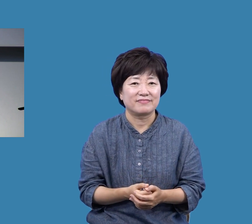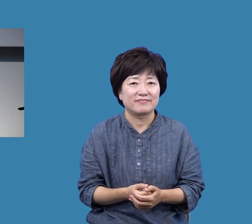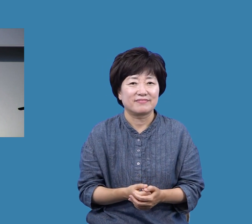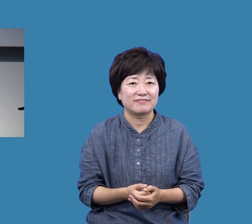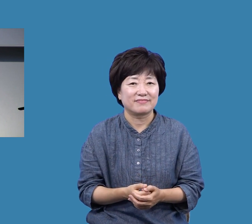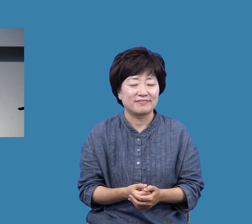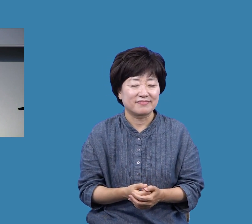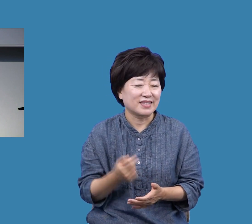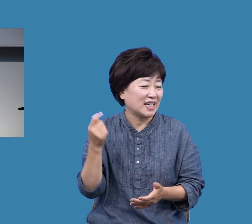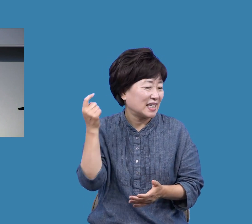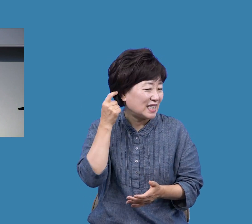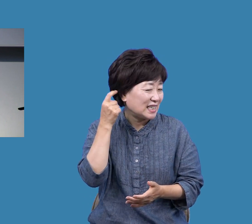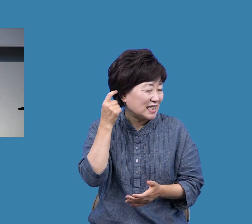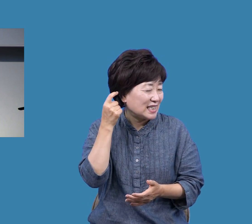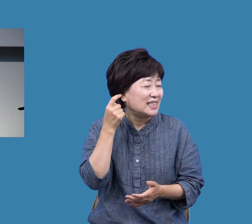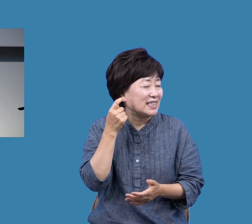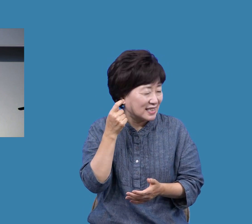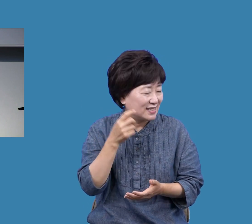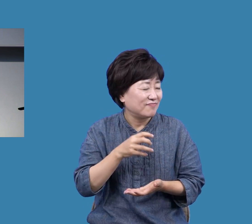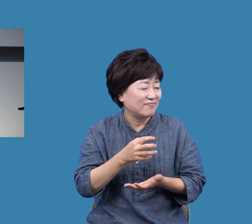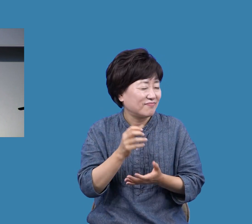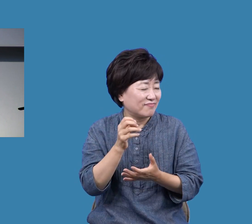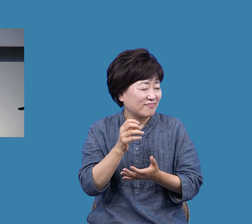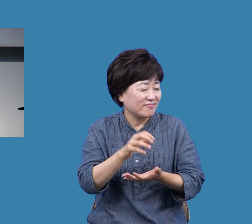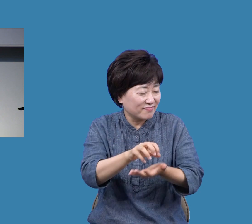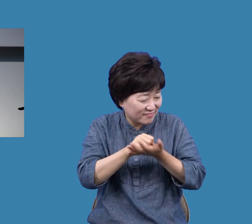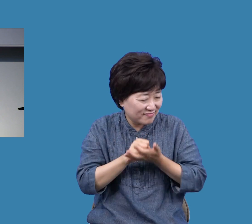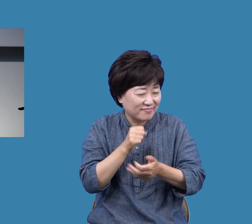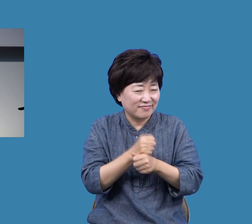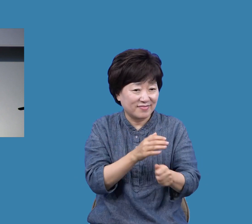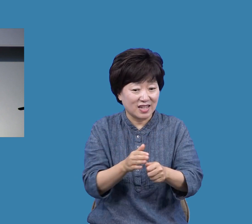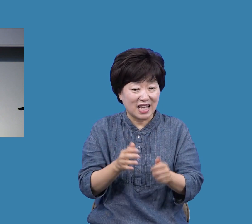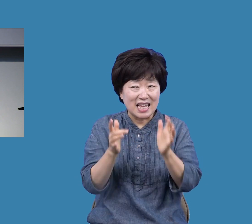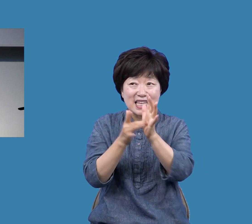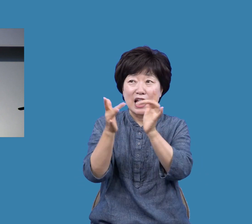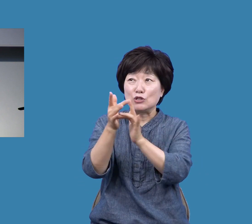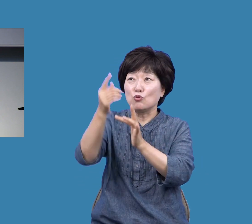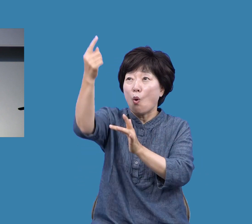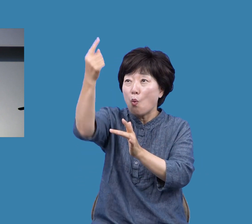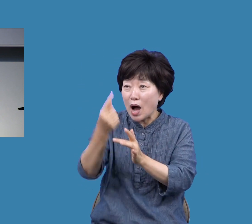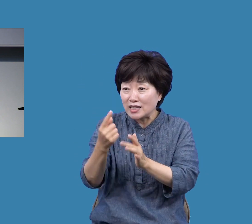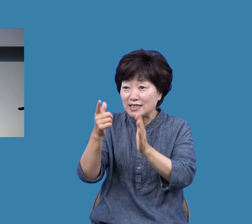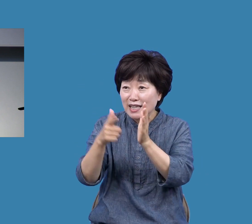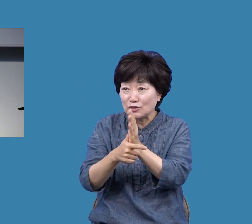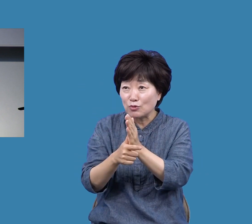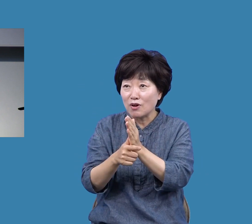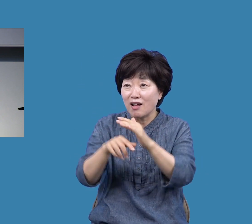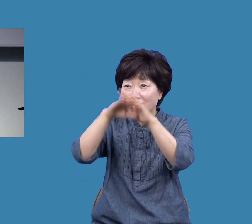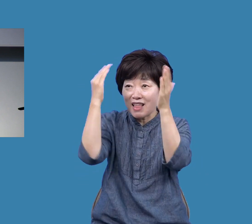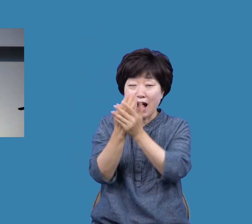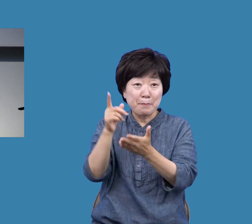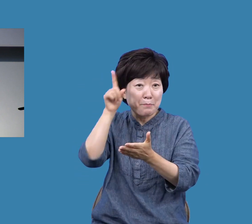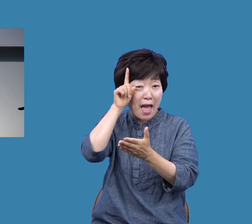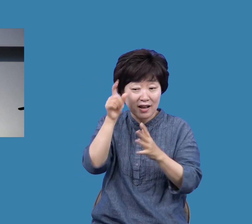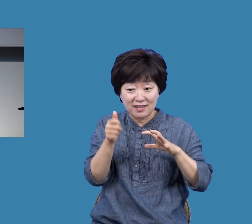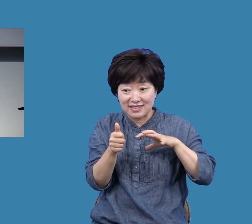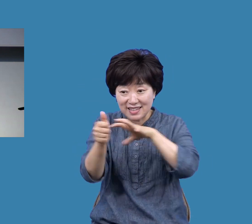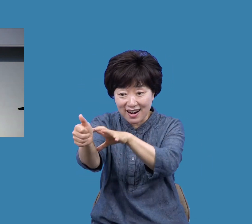들을 게 있는 자는 들을지어다. 거기 뭐 예수님이 오셨을 때도 안 따라온 사람들이 있었는데 뭐 내가 무슨 재주로 다 끌고 가겠어?